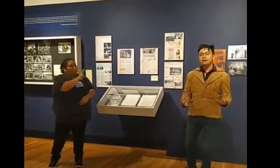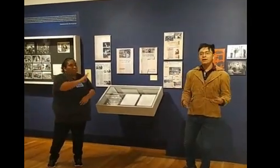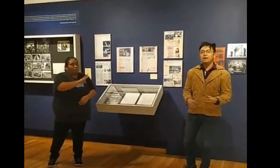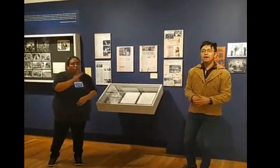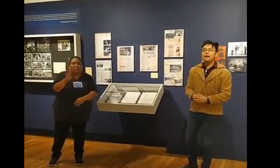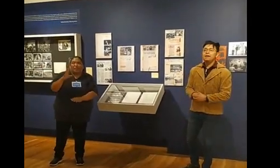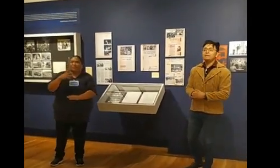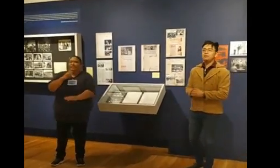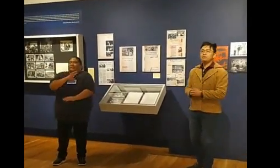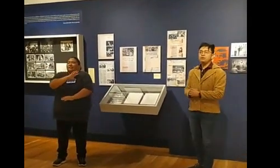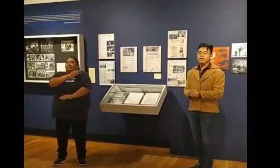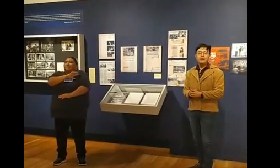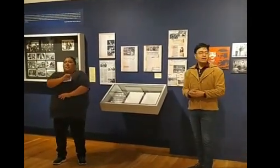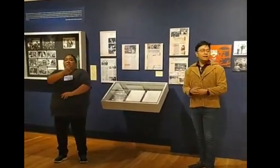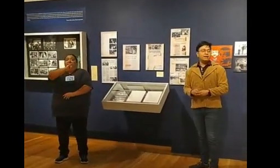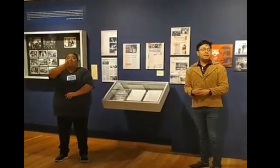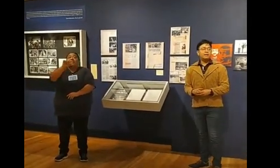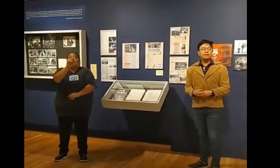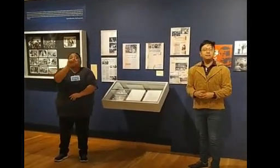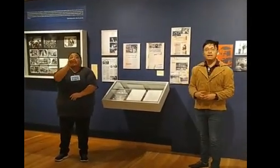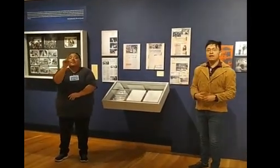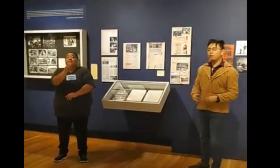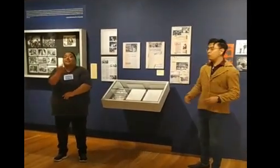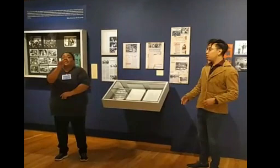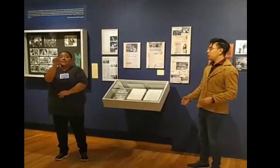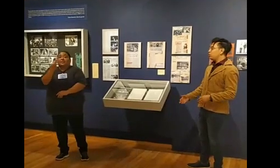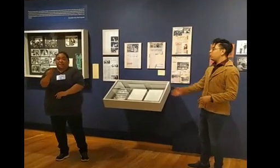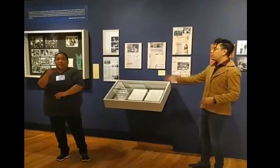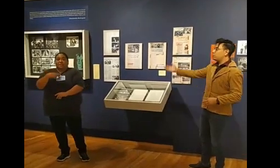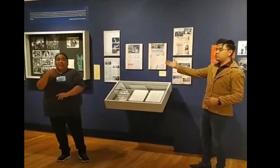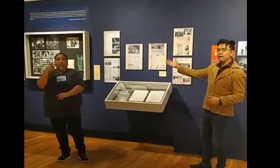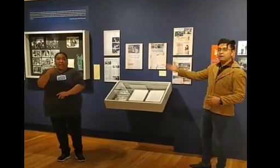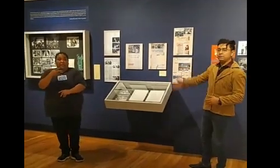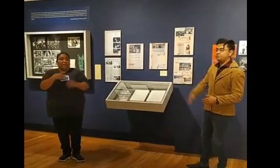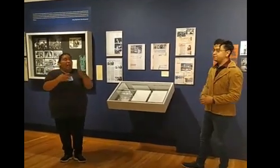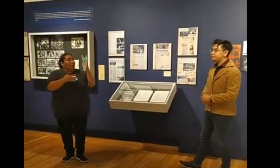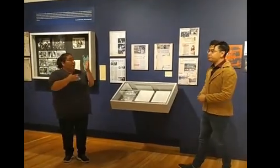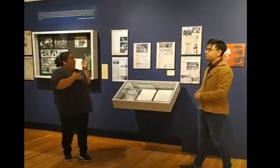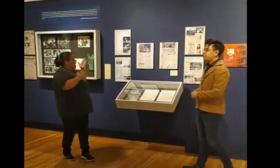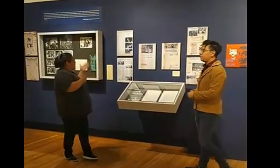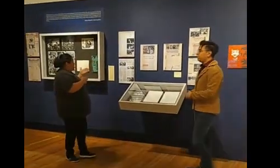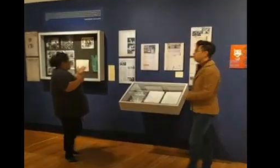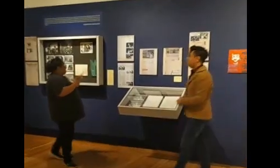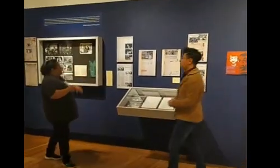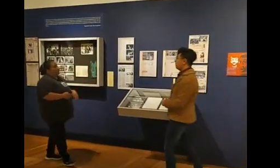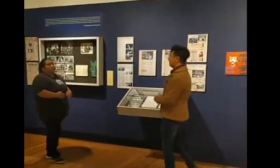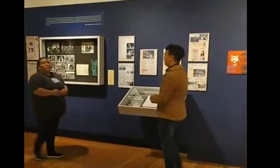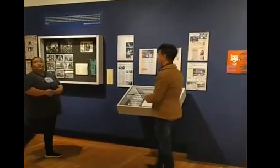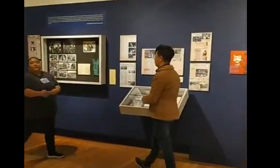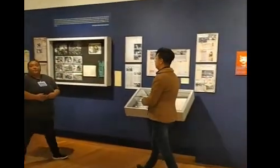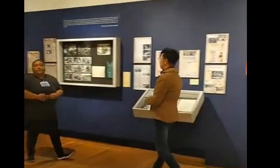jazz. Eh, Esta música, de este lado, podemos ver